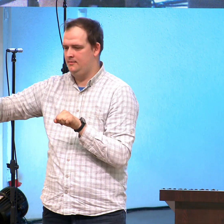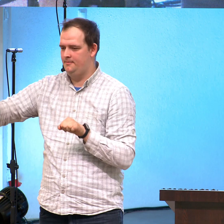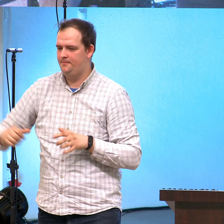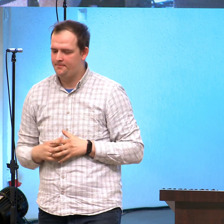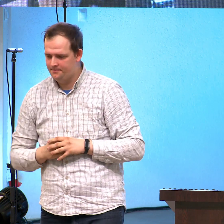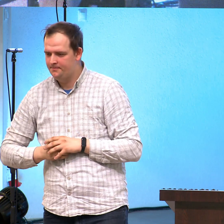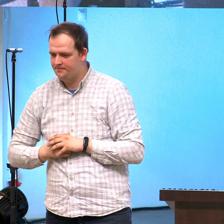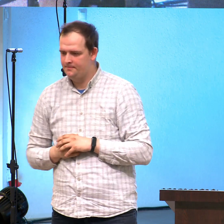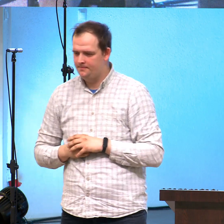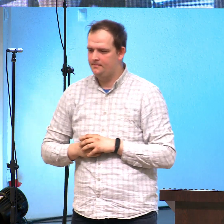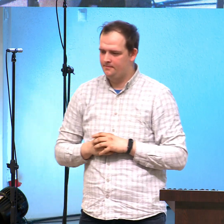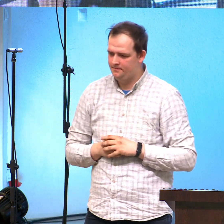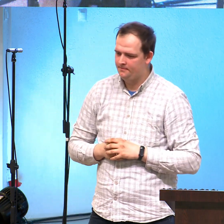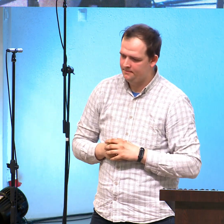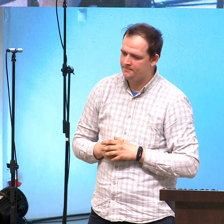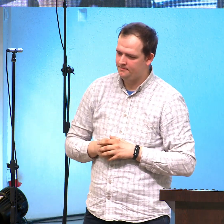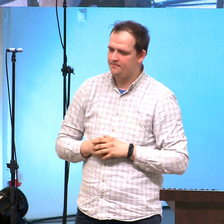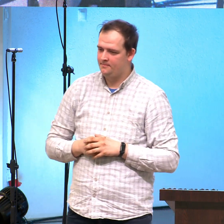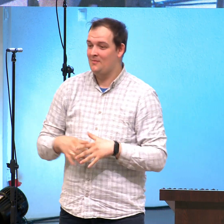у тебя отнимут.